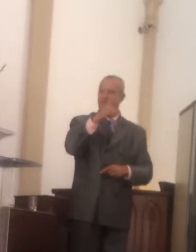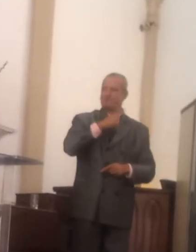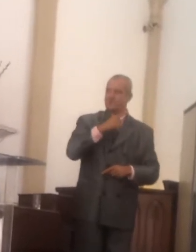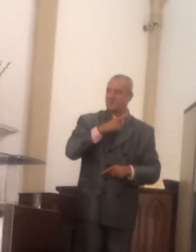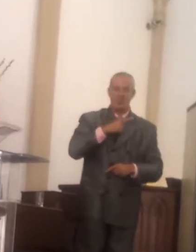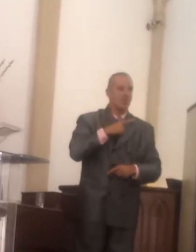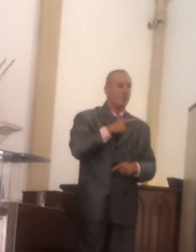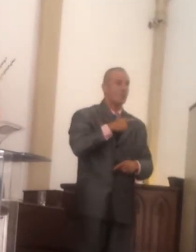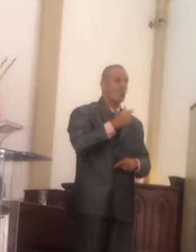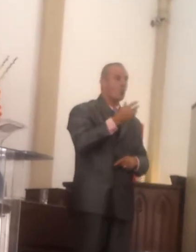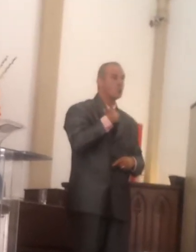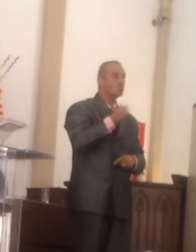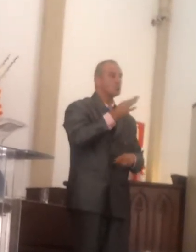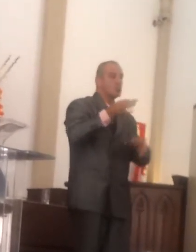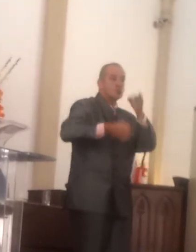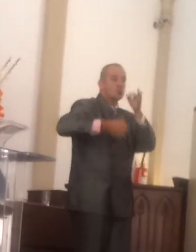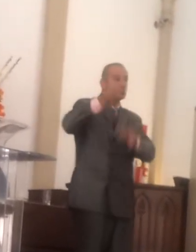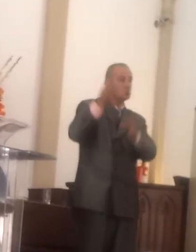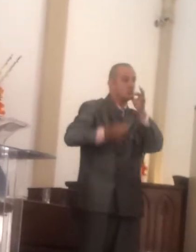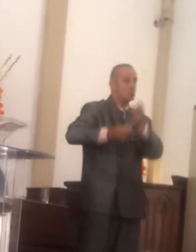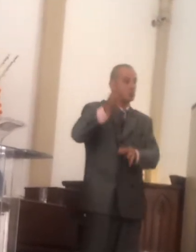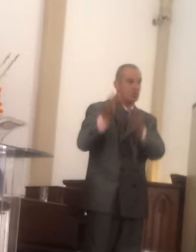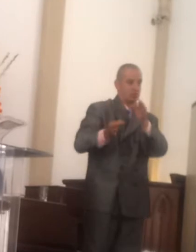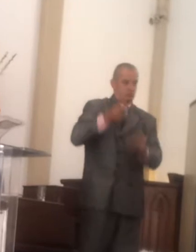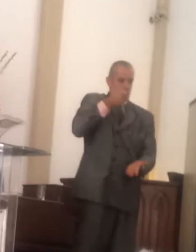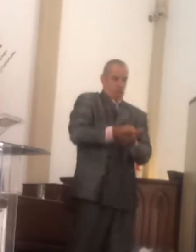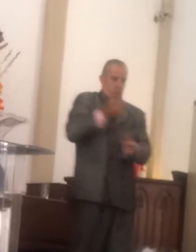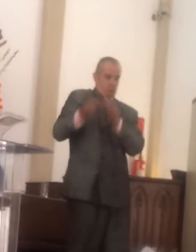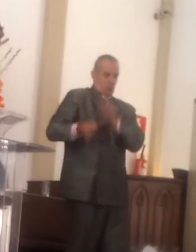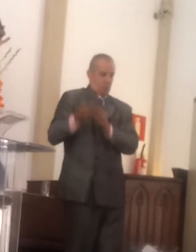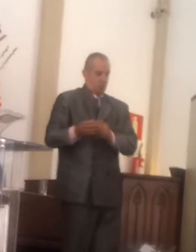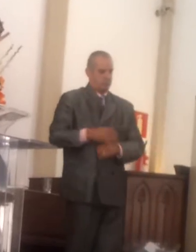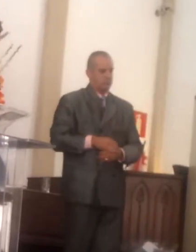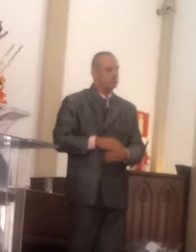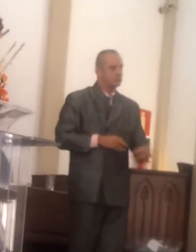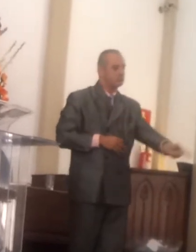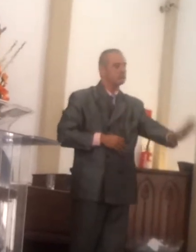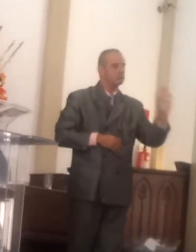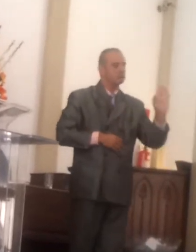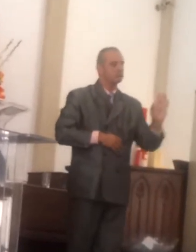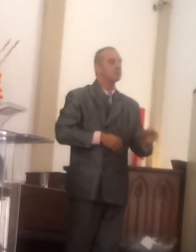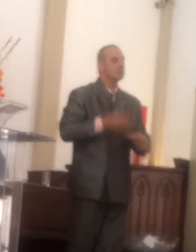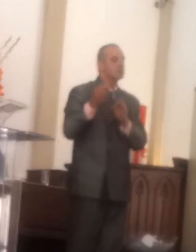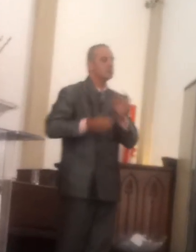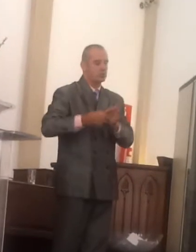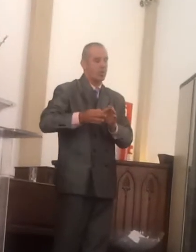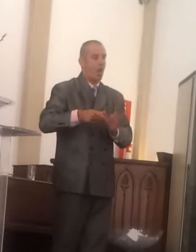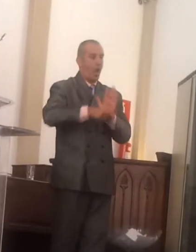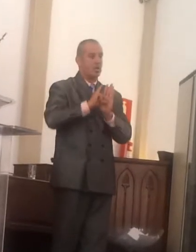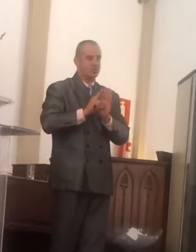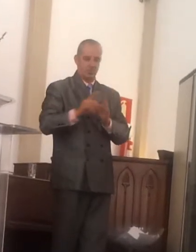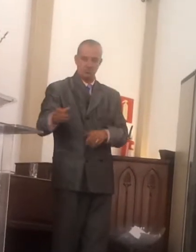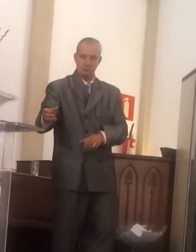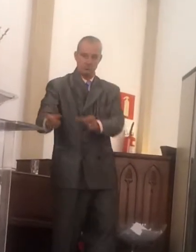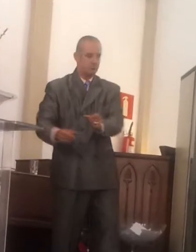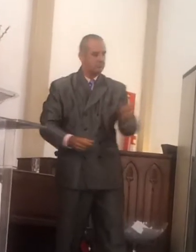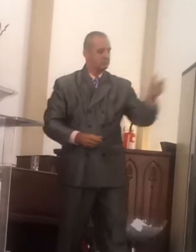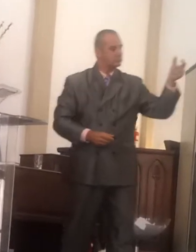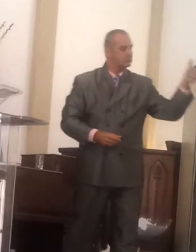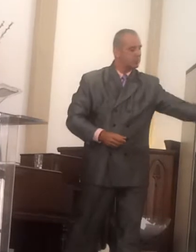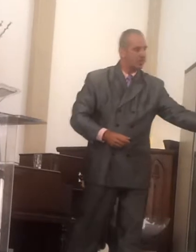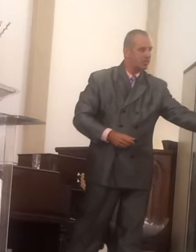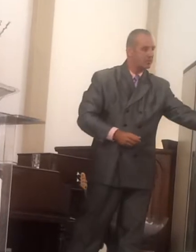cada réu que ele interrogava na esfera criminal, ele entregava um exemplar desse do Novo Testamento.